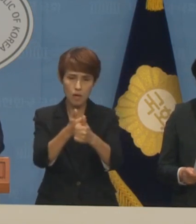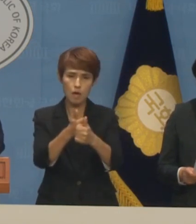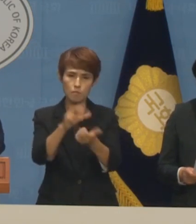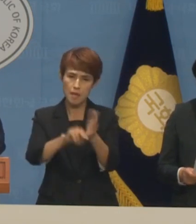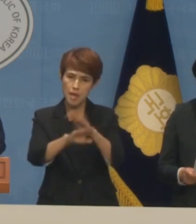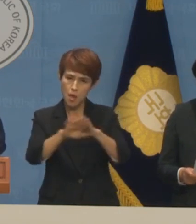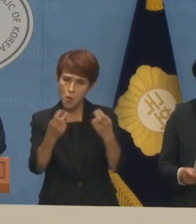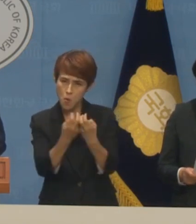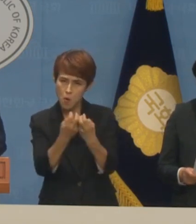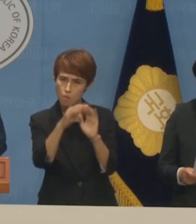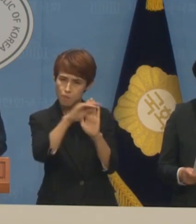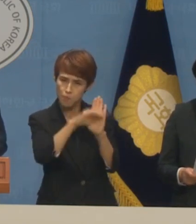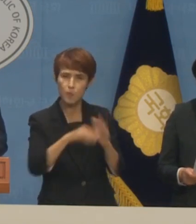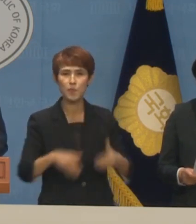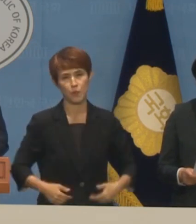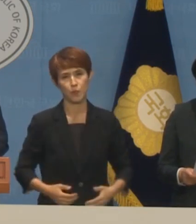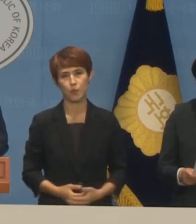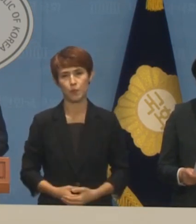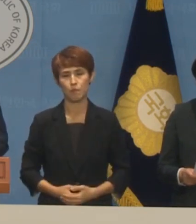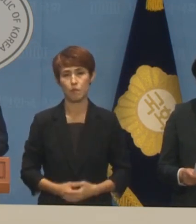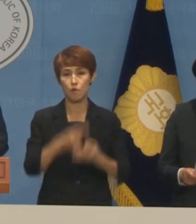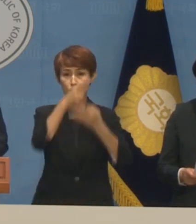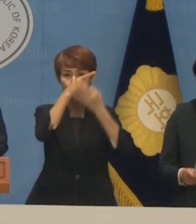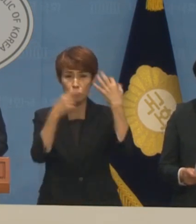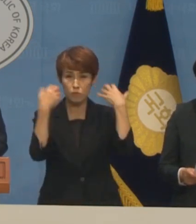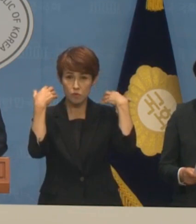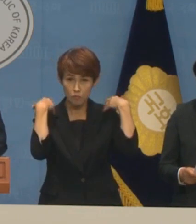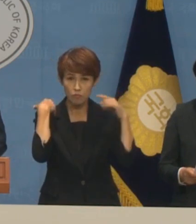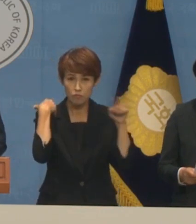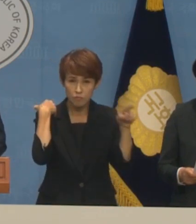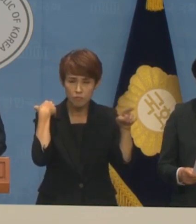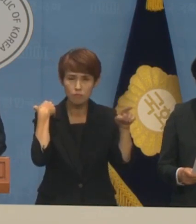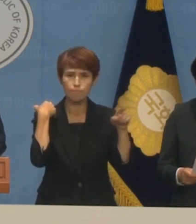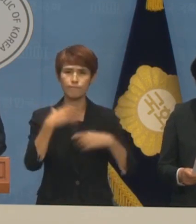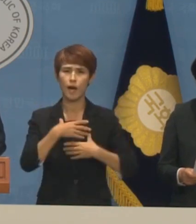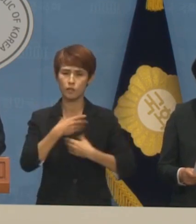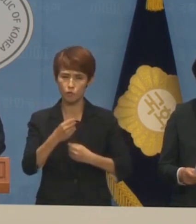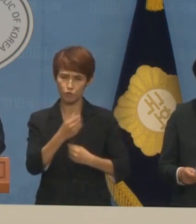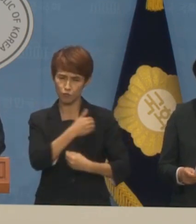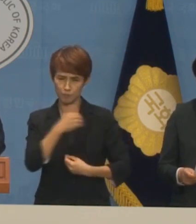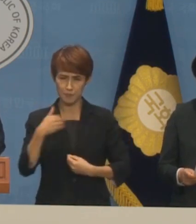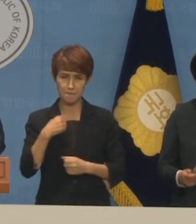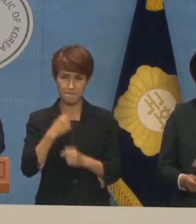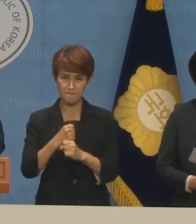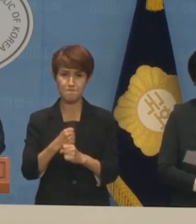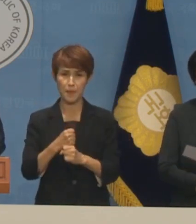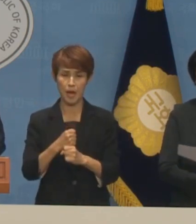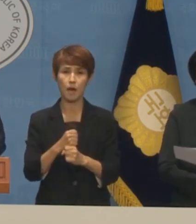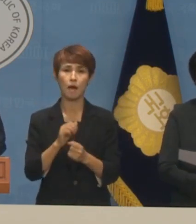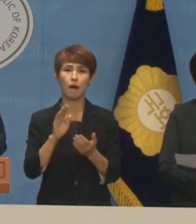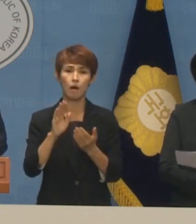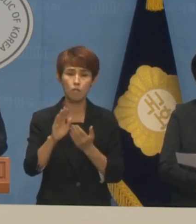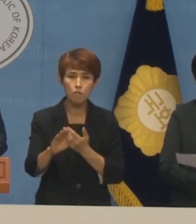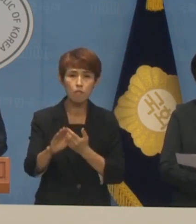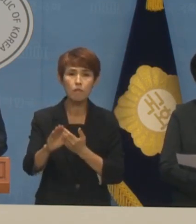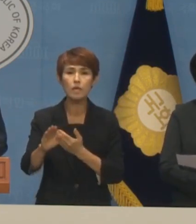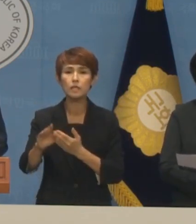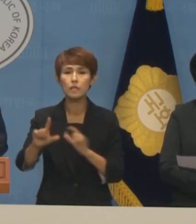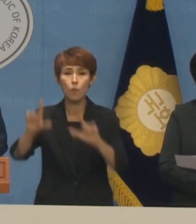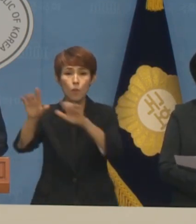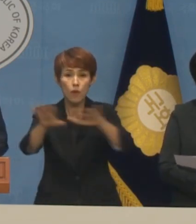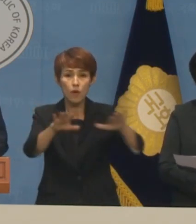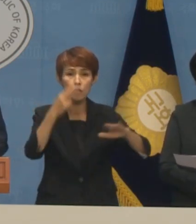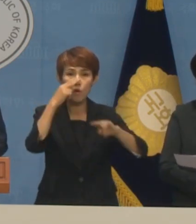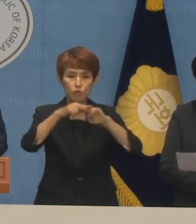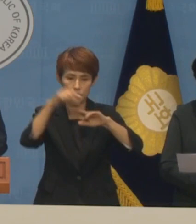합니다. 윤석열 정부는 충분한 안전성 조치를 마련한 이후에 동해안 석유 시추